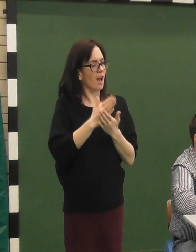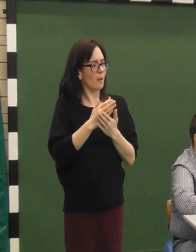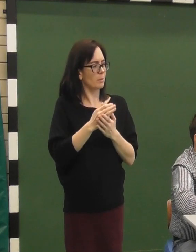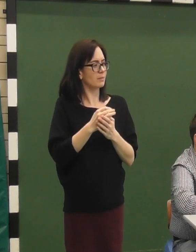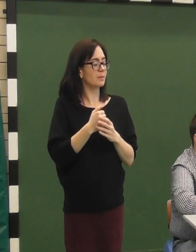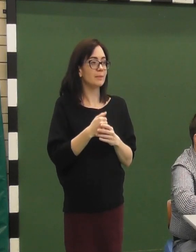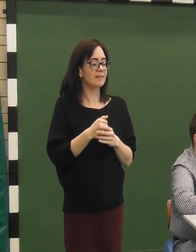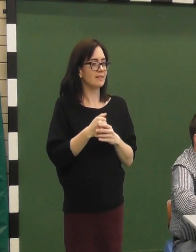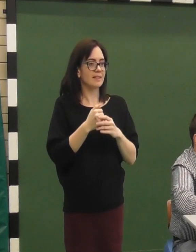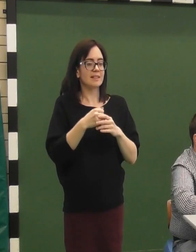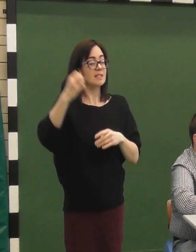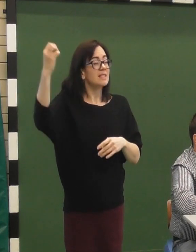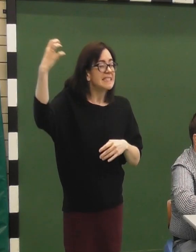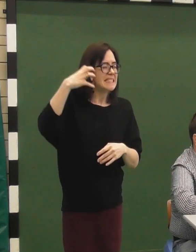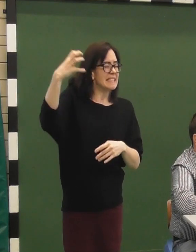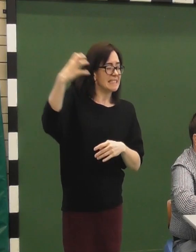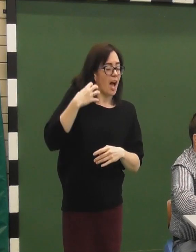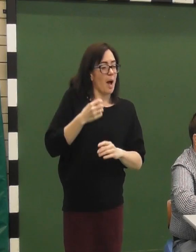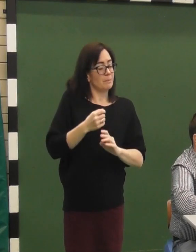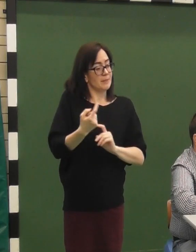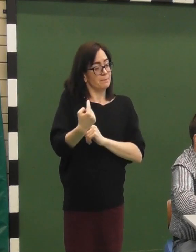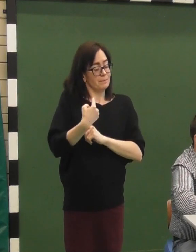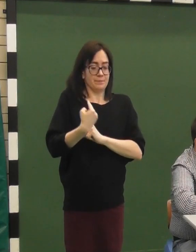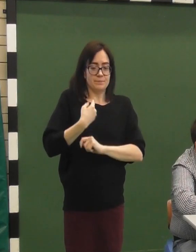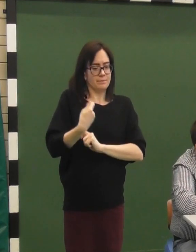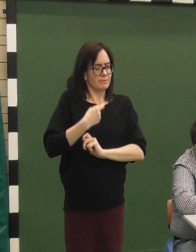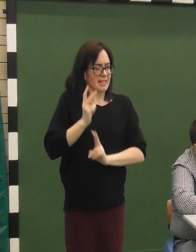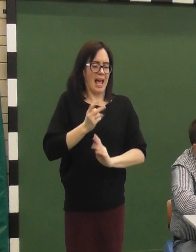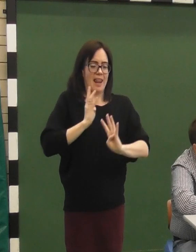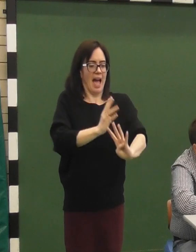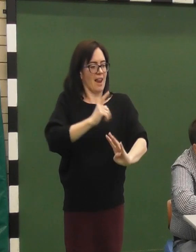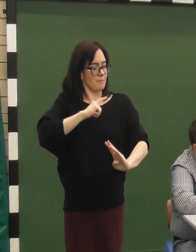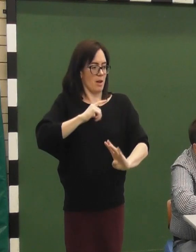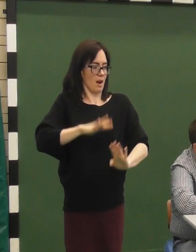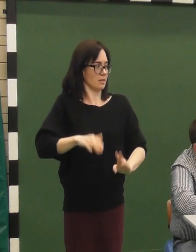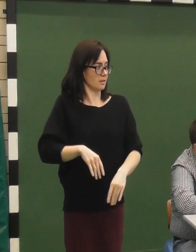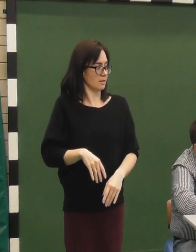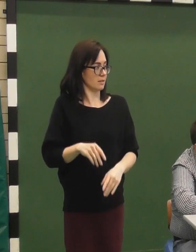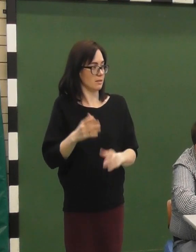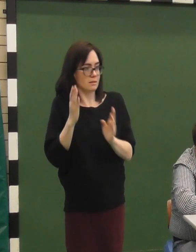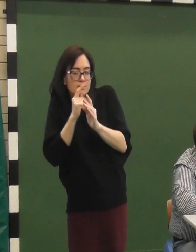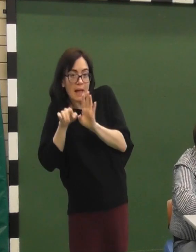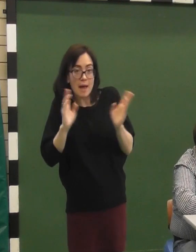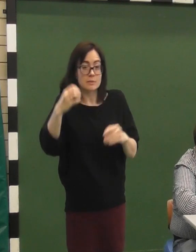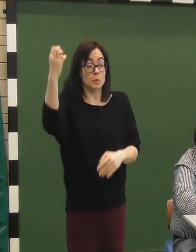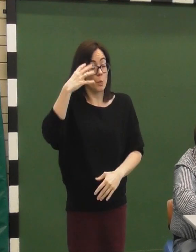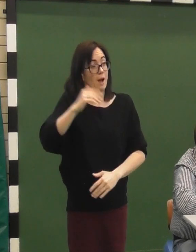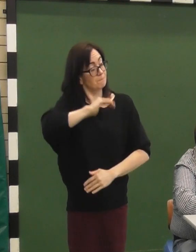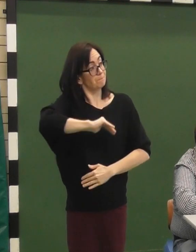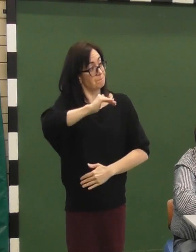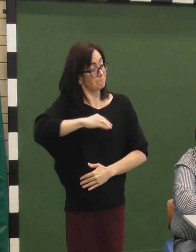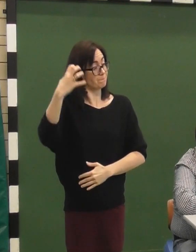a tűző napon, mert ott semmit nem lehetett dolgozni a sűrűben,